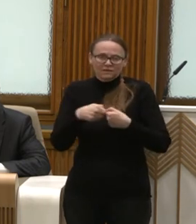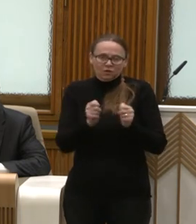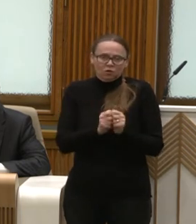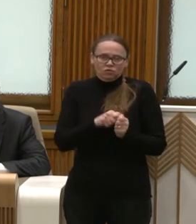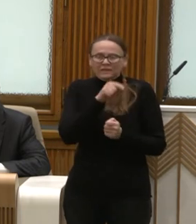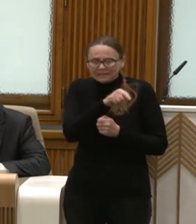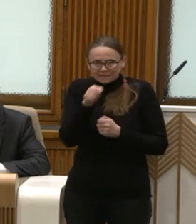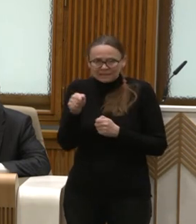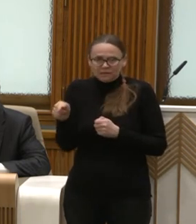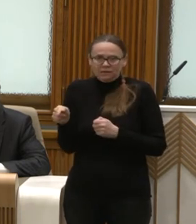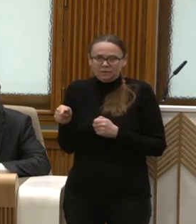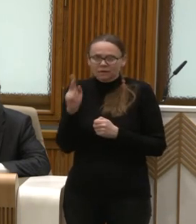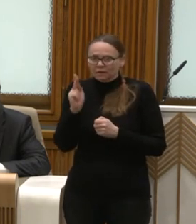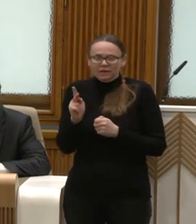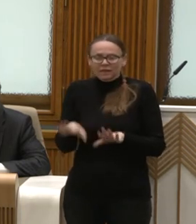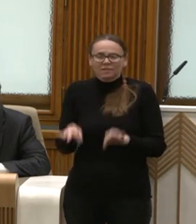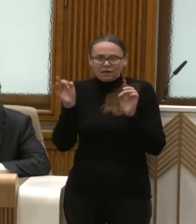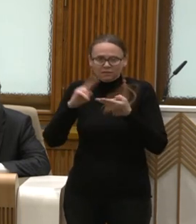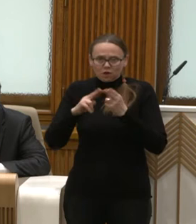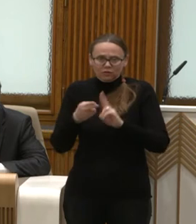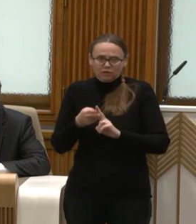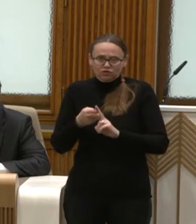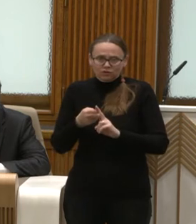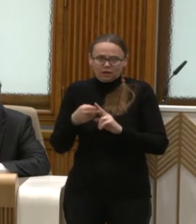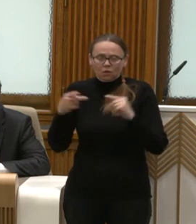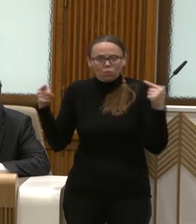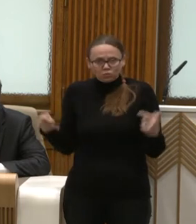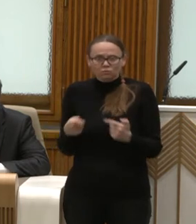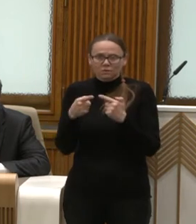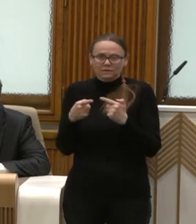ki najdejo načine, vzpostavijo